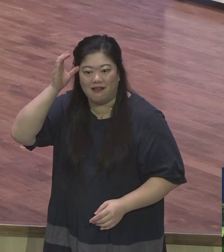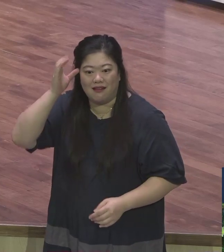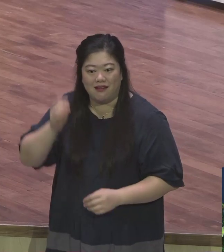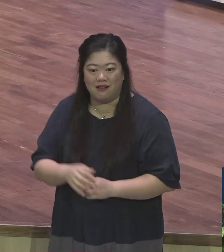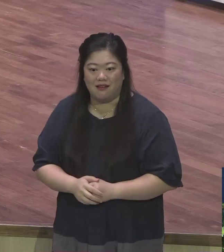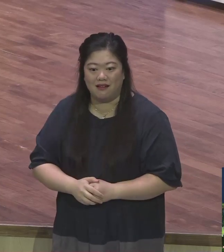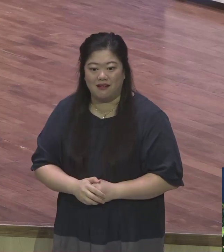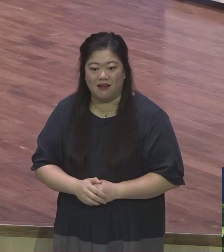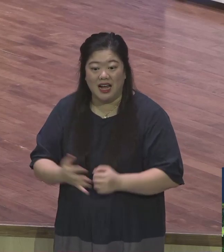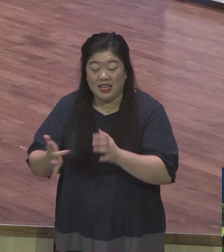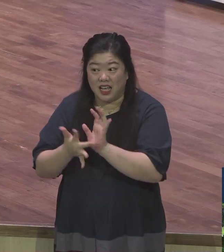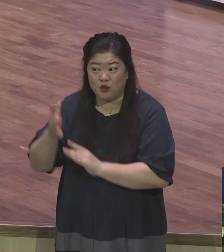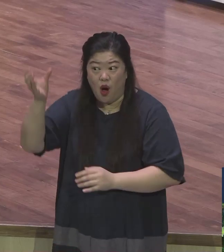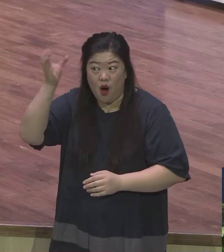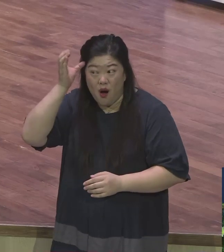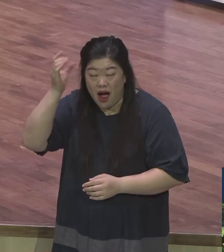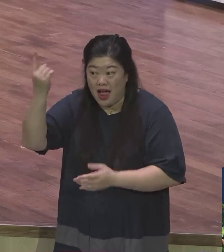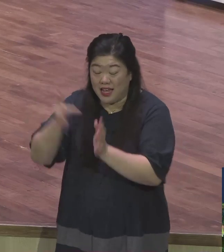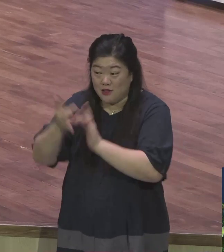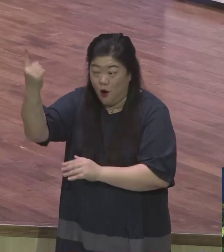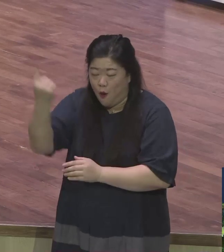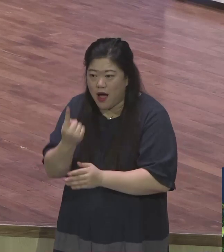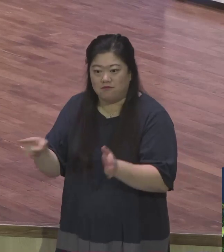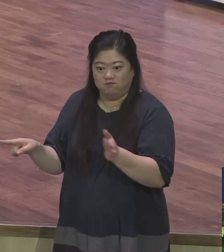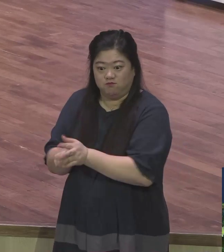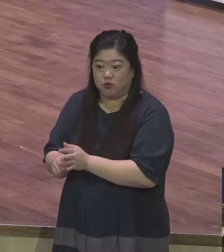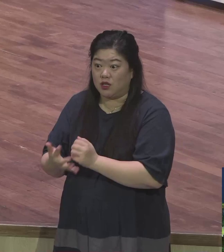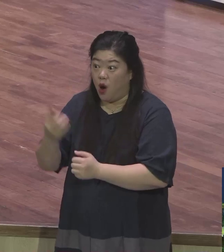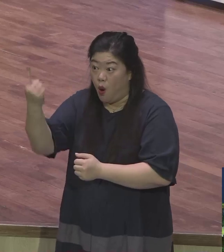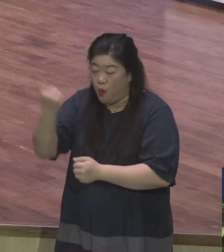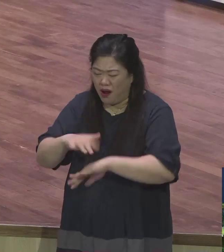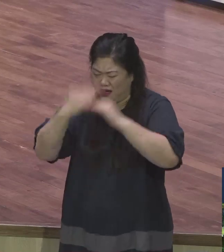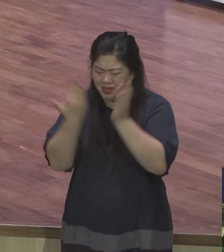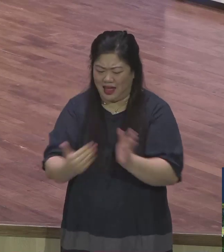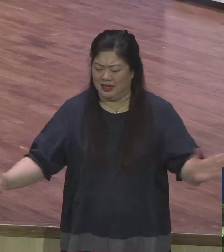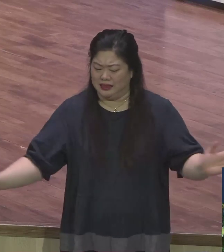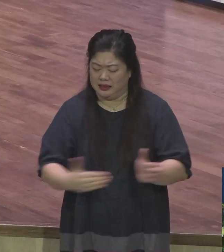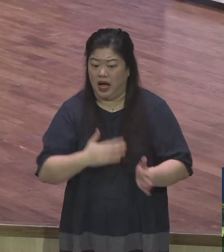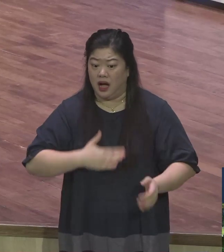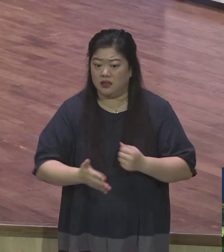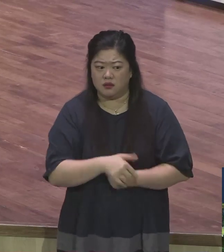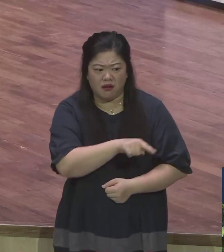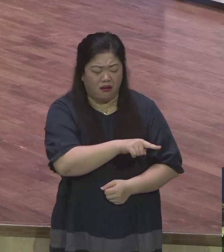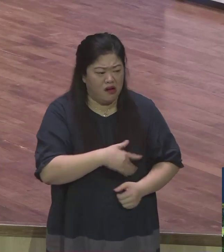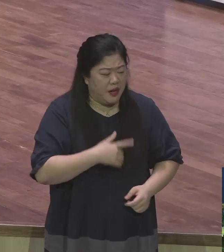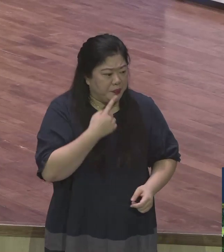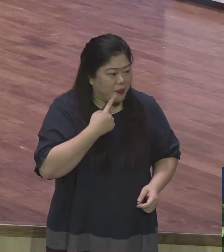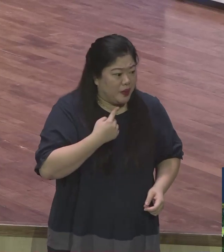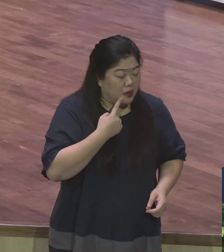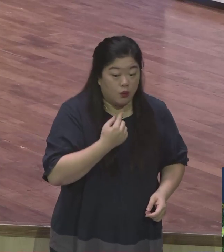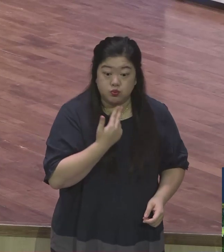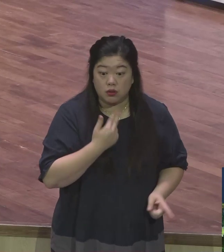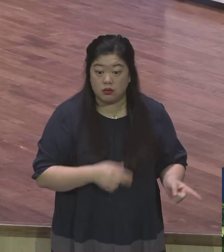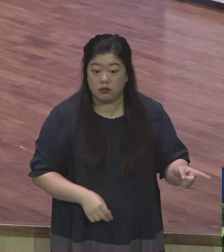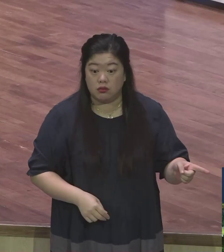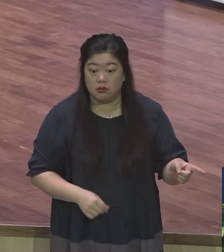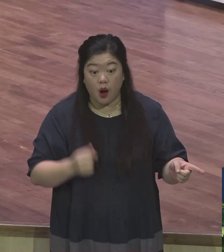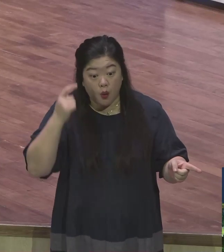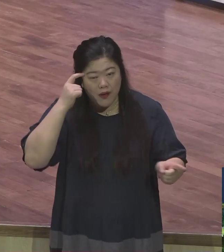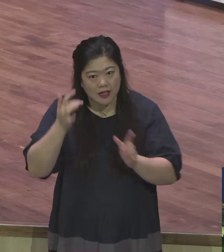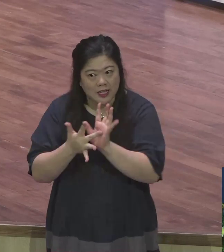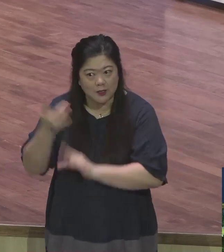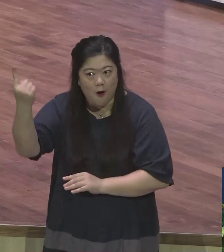세상에 자랑한 것도 없고 세상에 가진 것도 없고 세상에 내놓은 것도 아무것도 그건 전혀 관심이 없어요. 주님 오시는 것만 기다리는